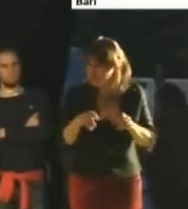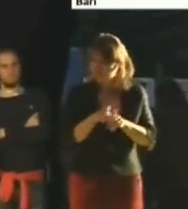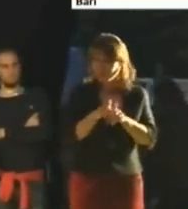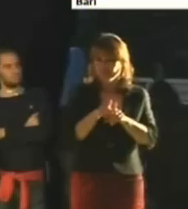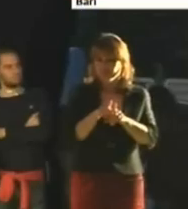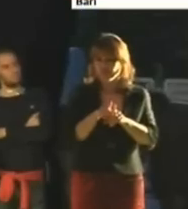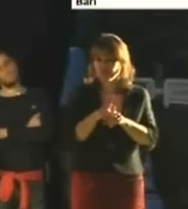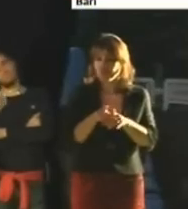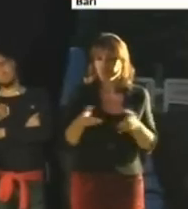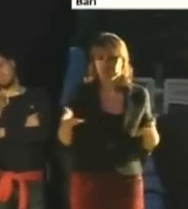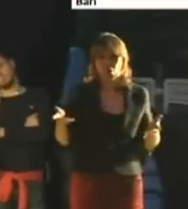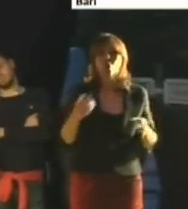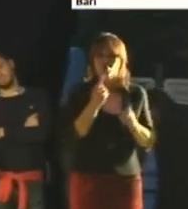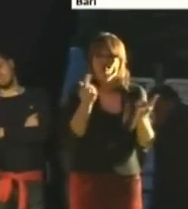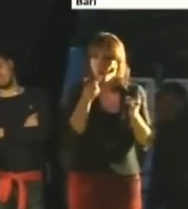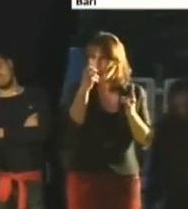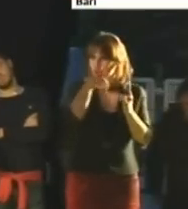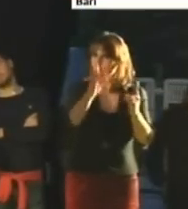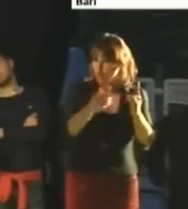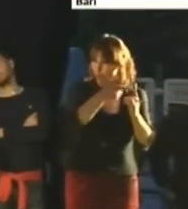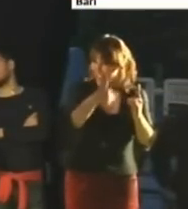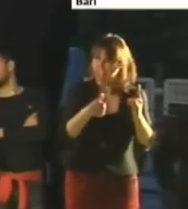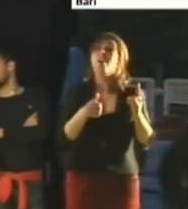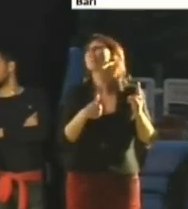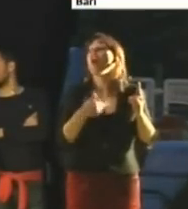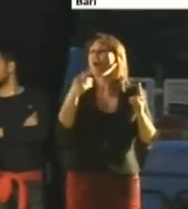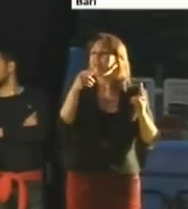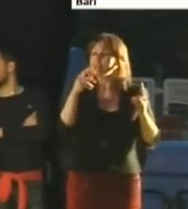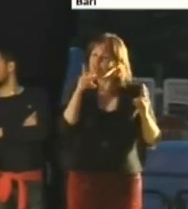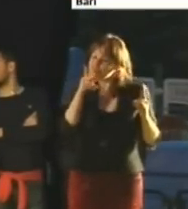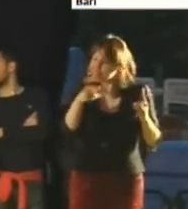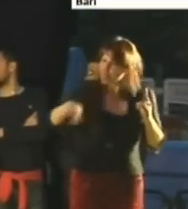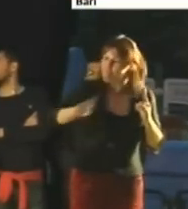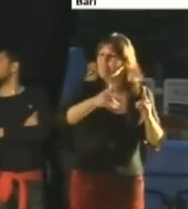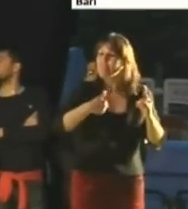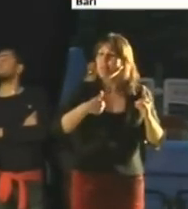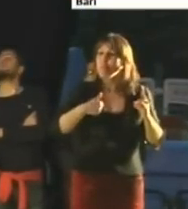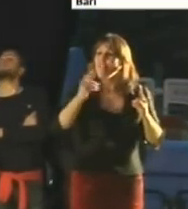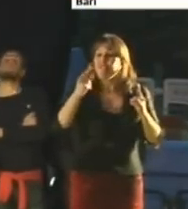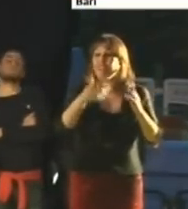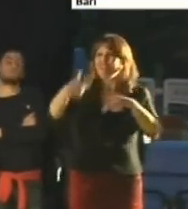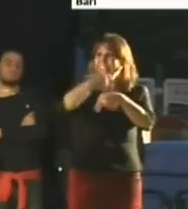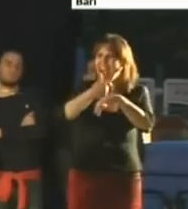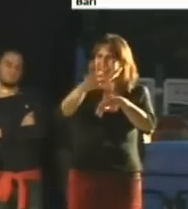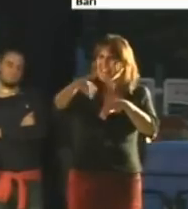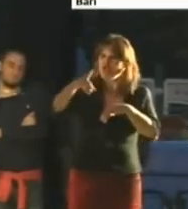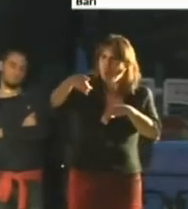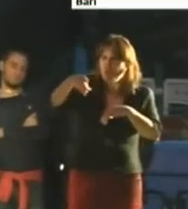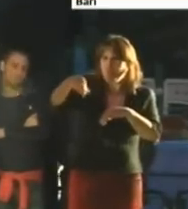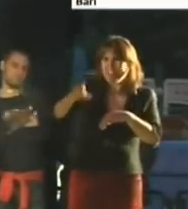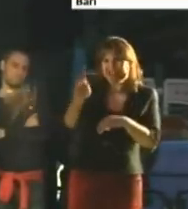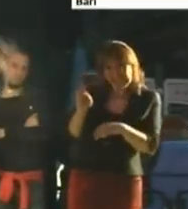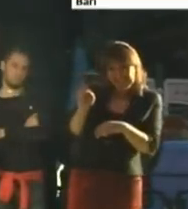E allora, quello che doveva fare è mettere sotto processo tutto il vertice del PD